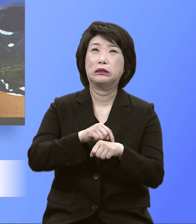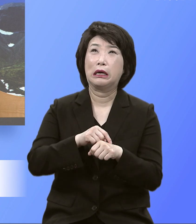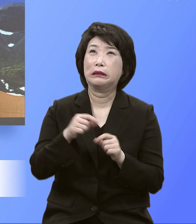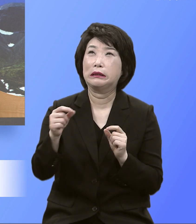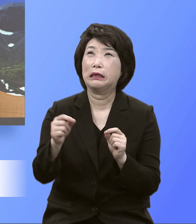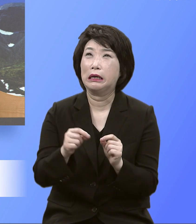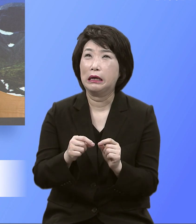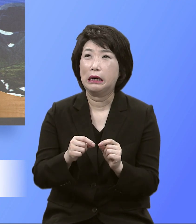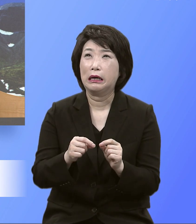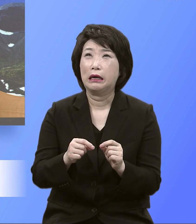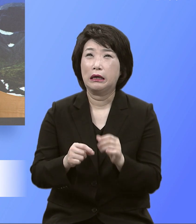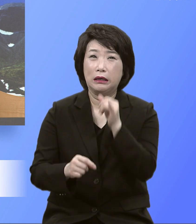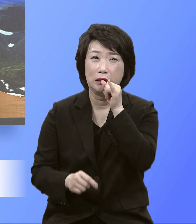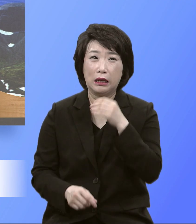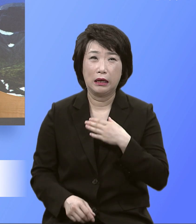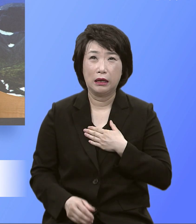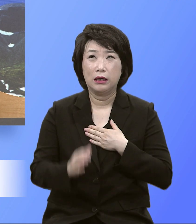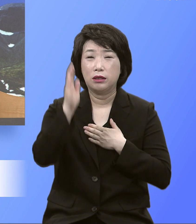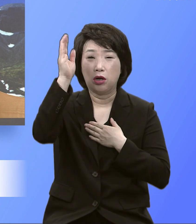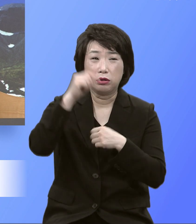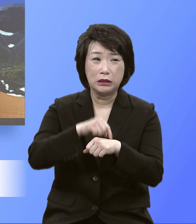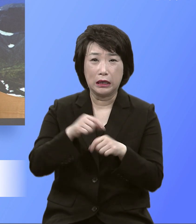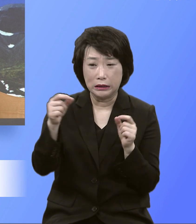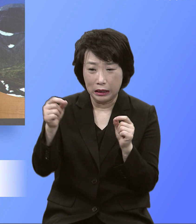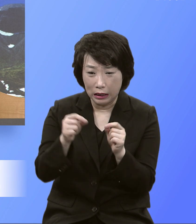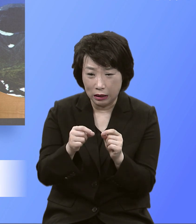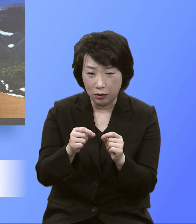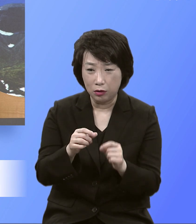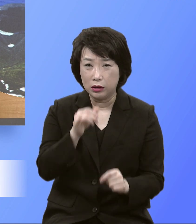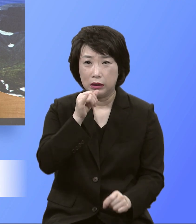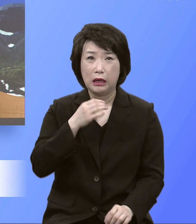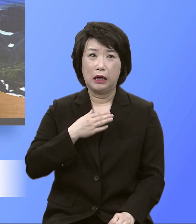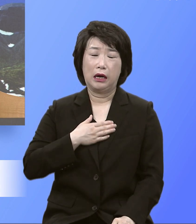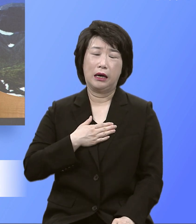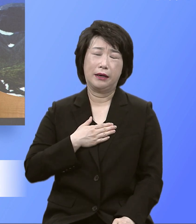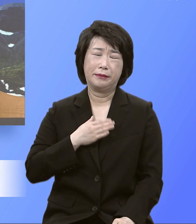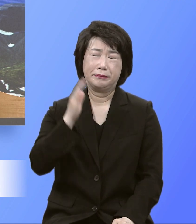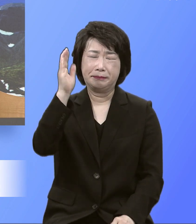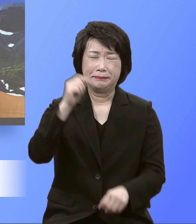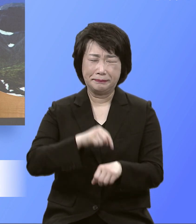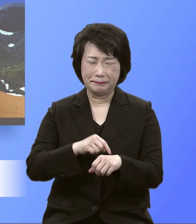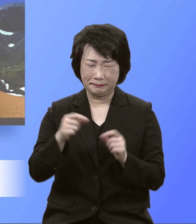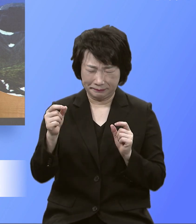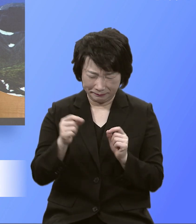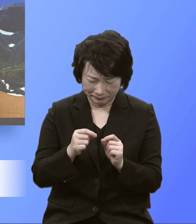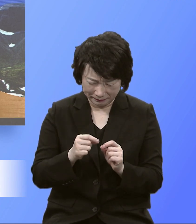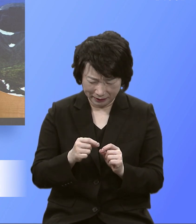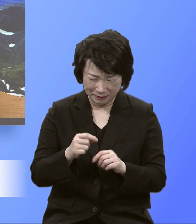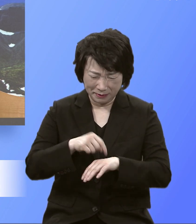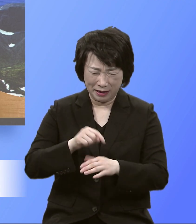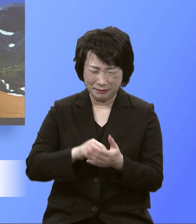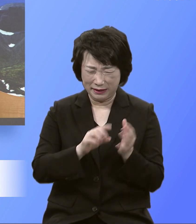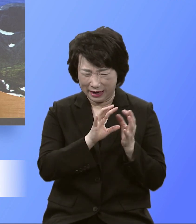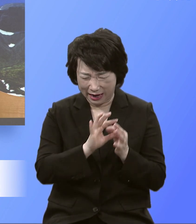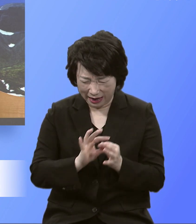다가왔다. 설교 시간 다가왔다. 설교 시간 다가왔다. 속에서